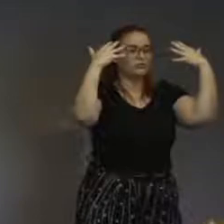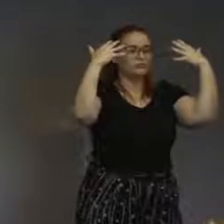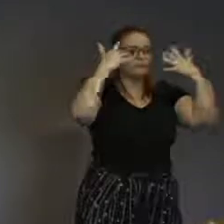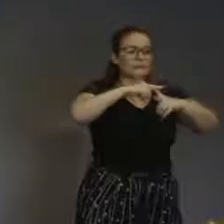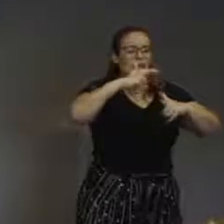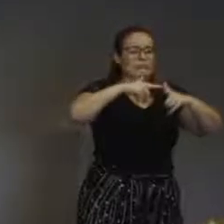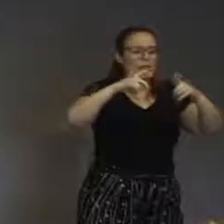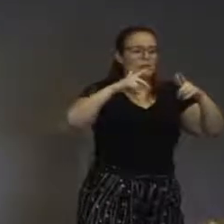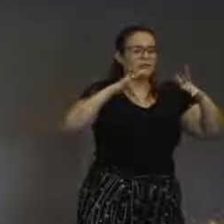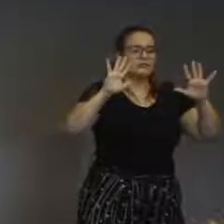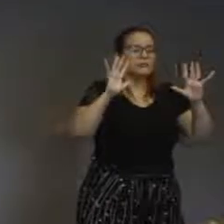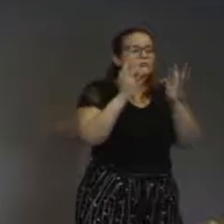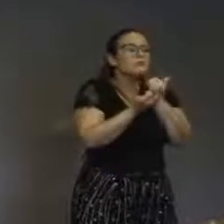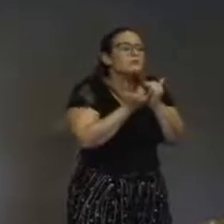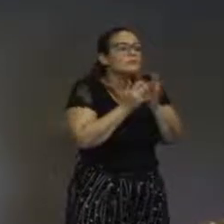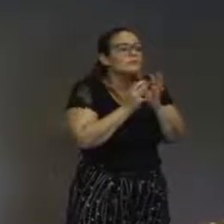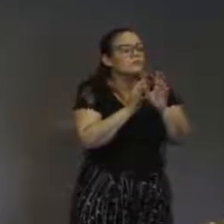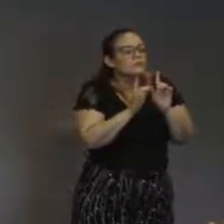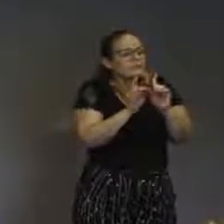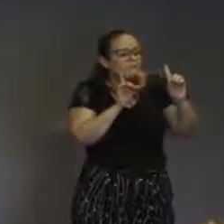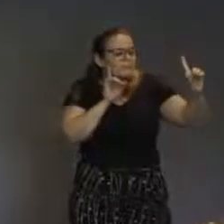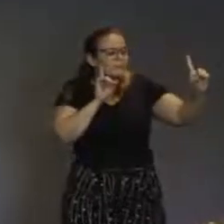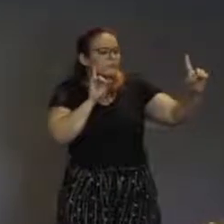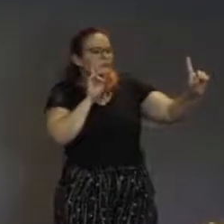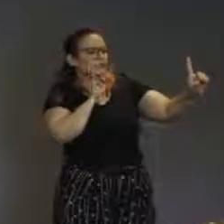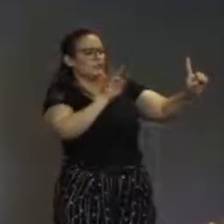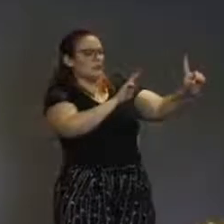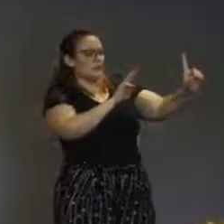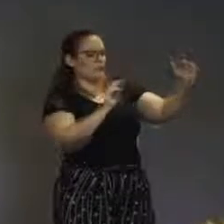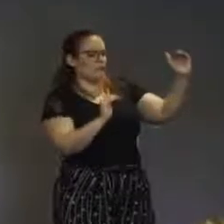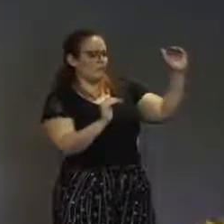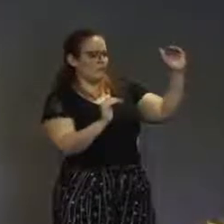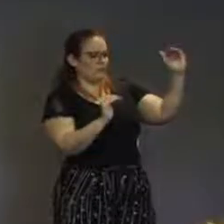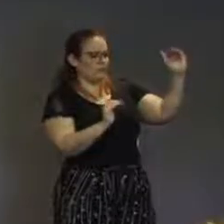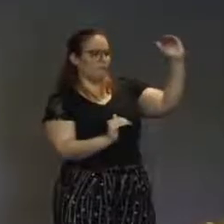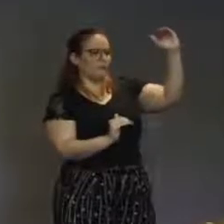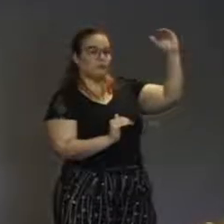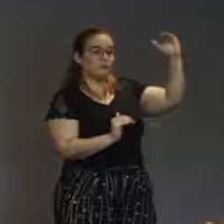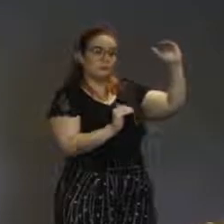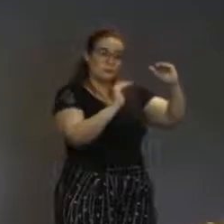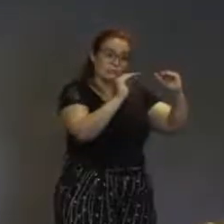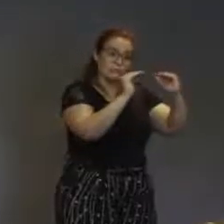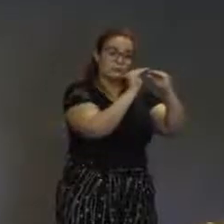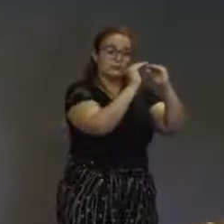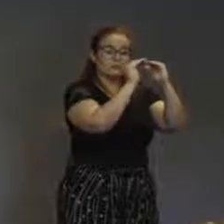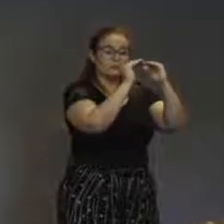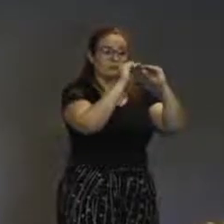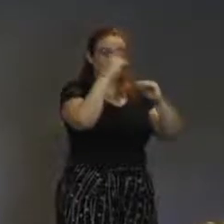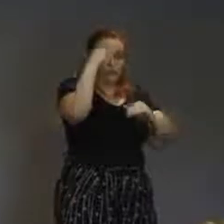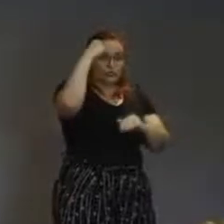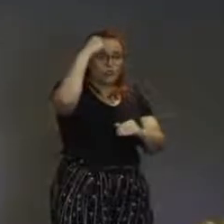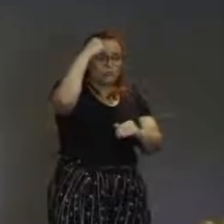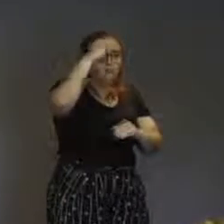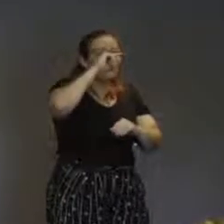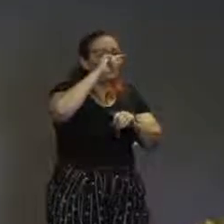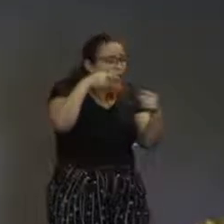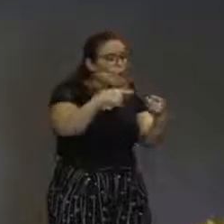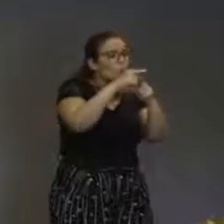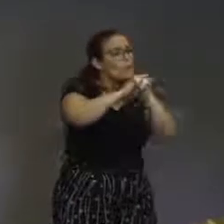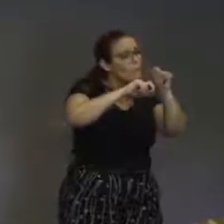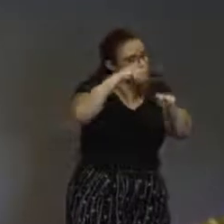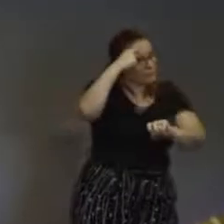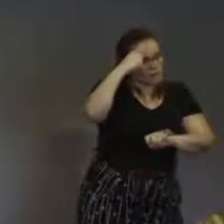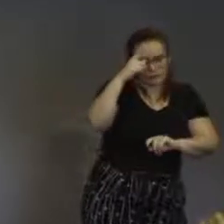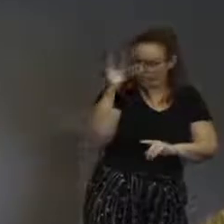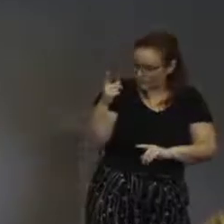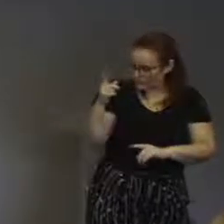mais distante do que a gente vê hoje, que é nessa distopia, e mais próximo do nosso imaginário. Sabrina, você vai controlando o tempo. Tá